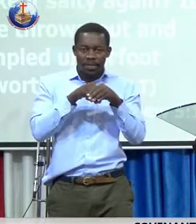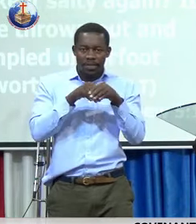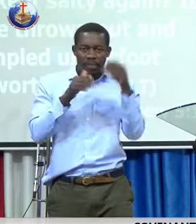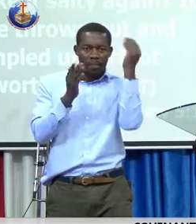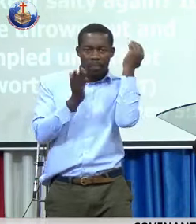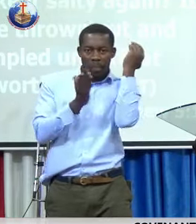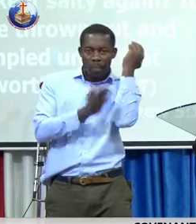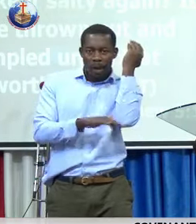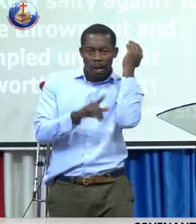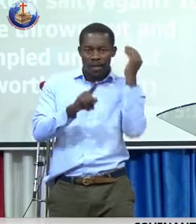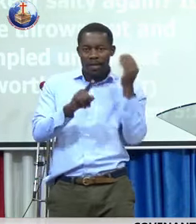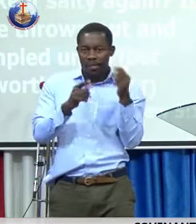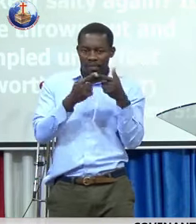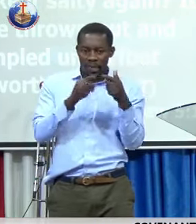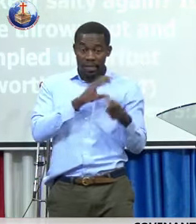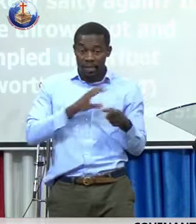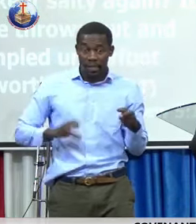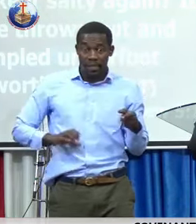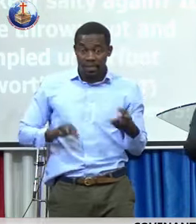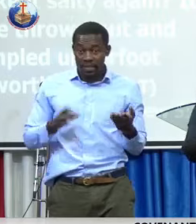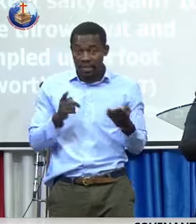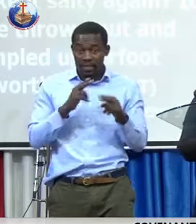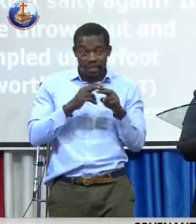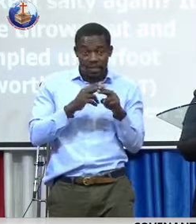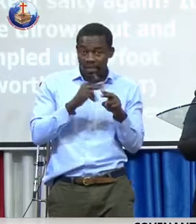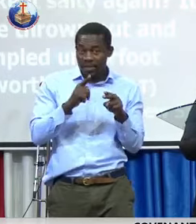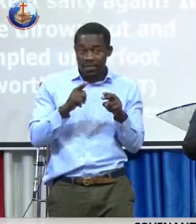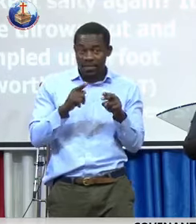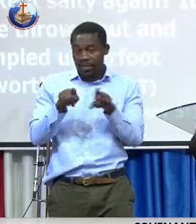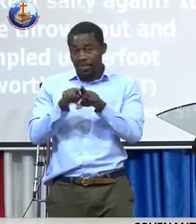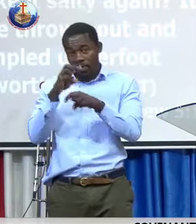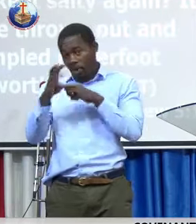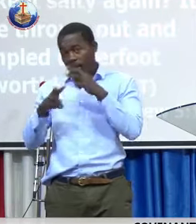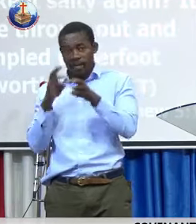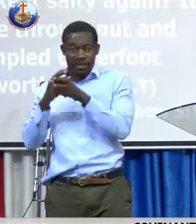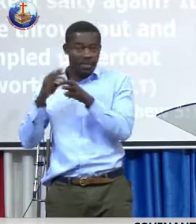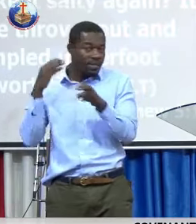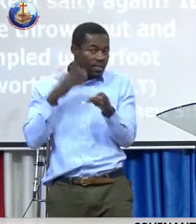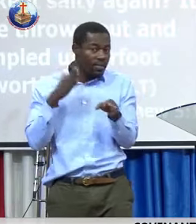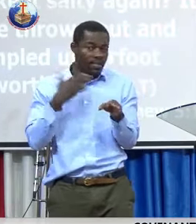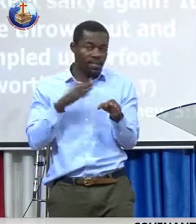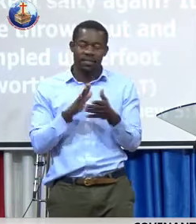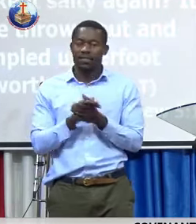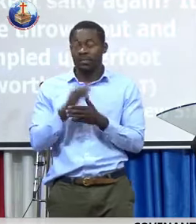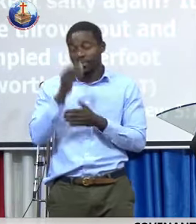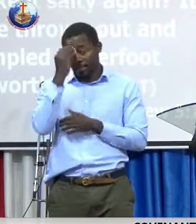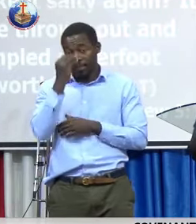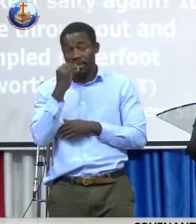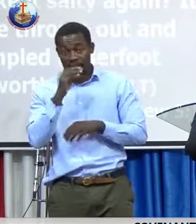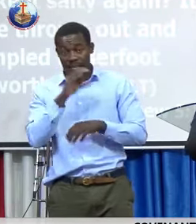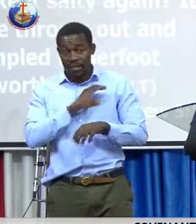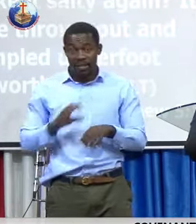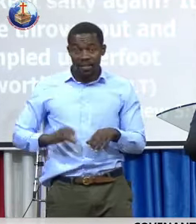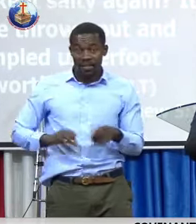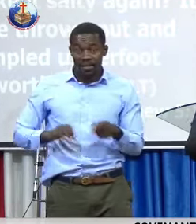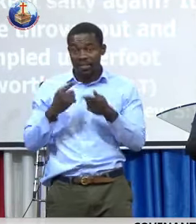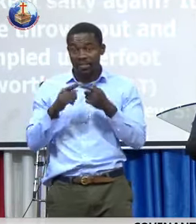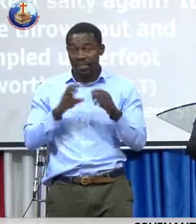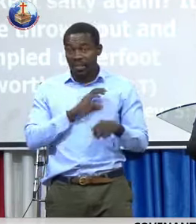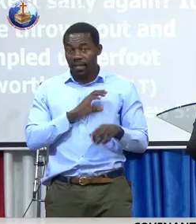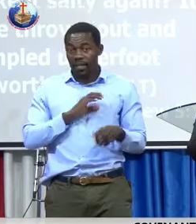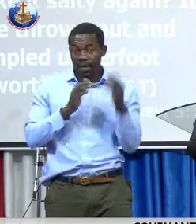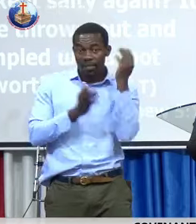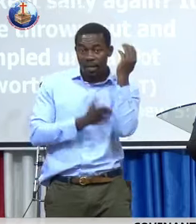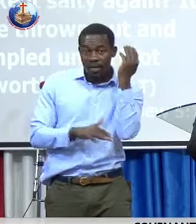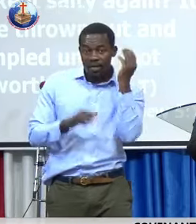call themselves Christians pia wanachukiwa. Wale ambao hawaonekani kwamba wana ladha ya chumvi pia wanachukiwa ijapokuwa wanajiita Kristo. The ones